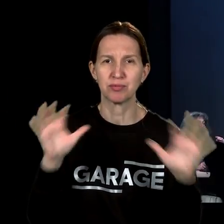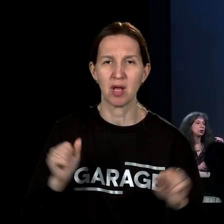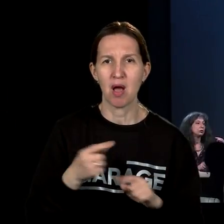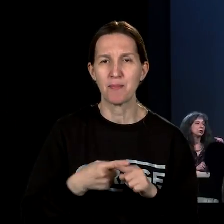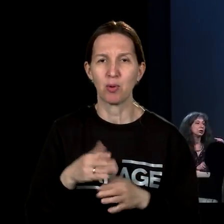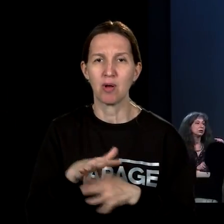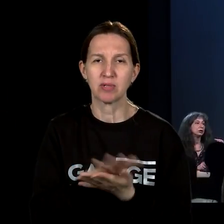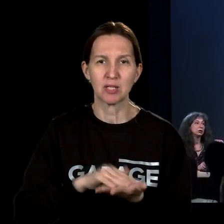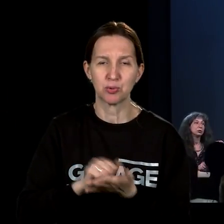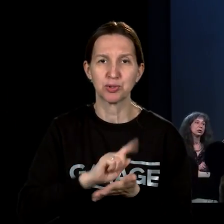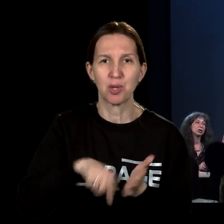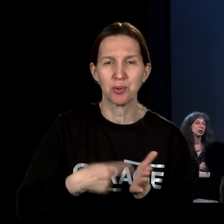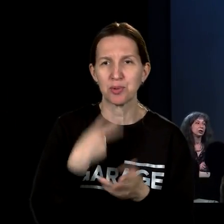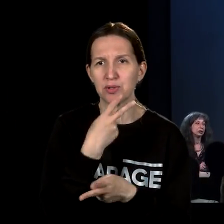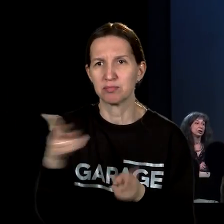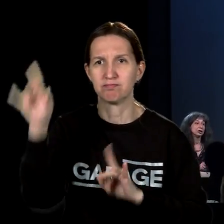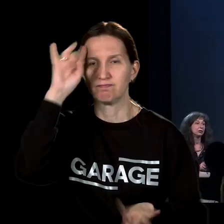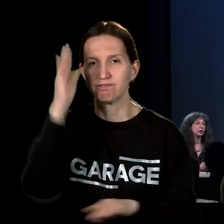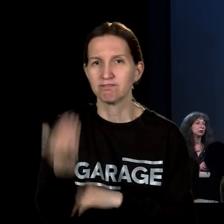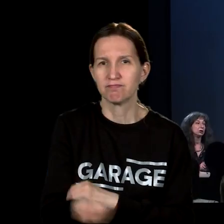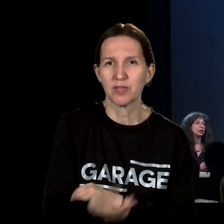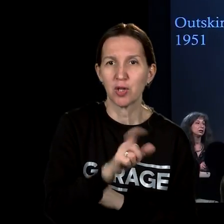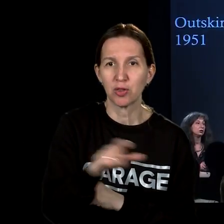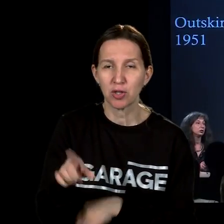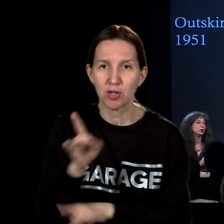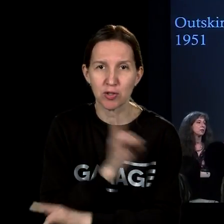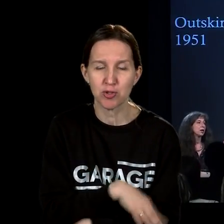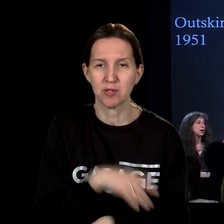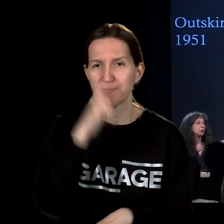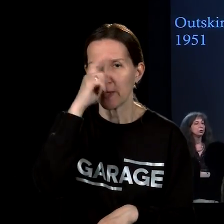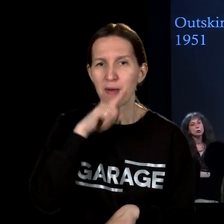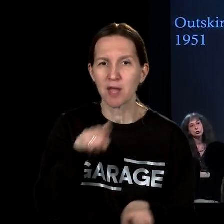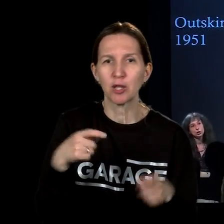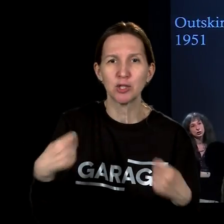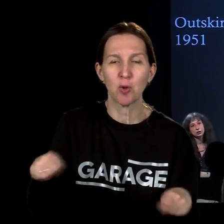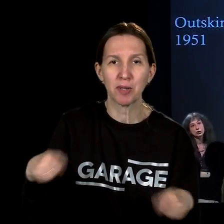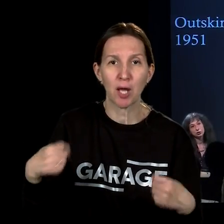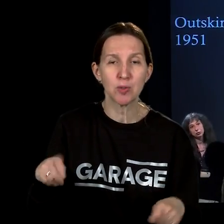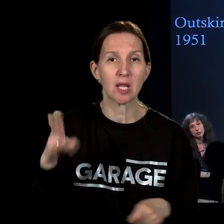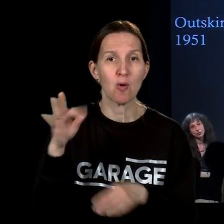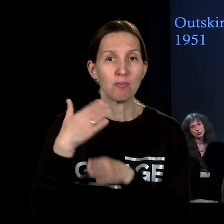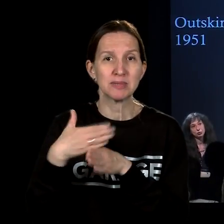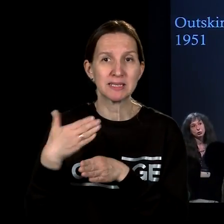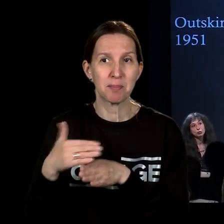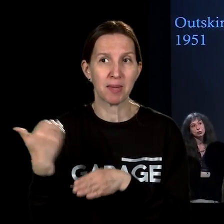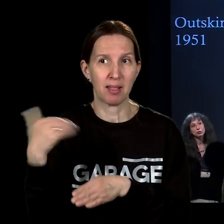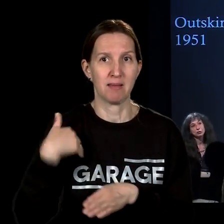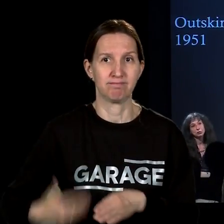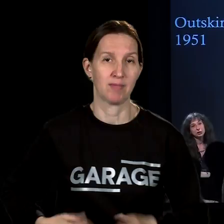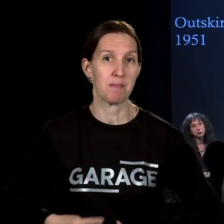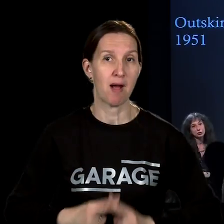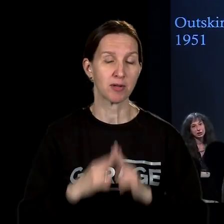этот Париж у него оказывается, он продолжает рисовать эти виды, и они становятся все более и более открыточными, все более и